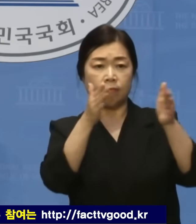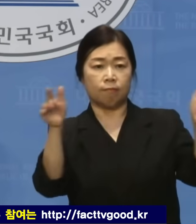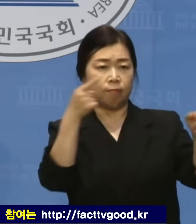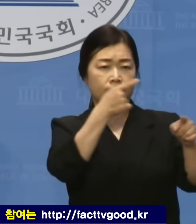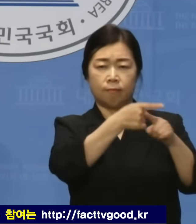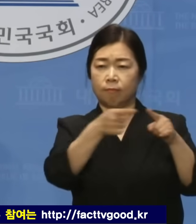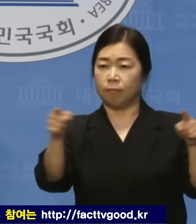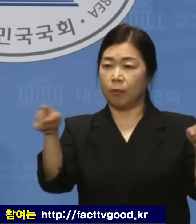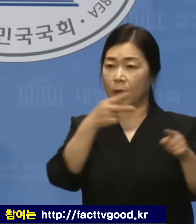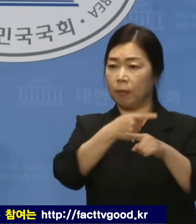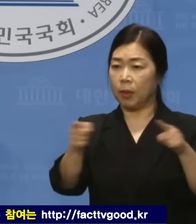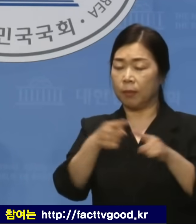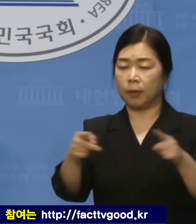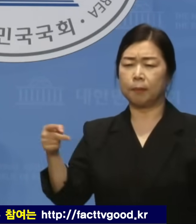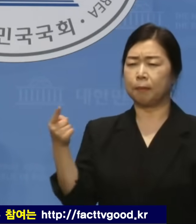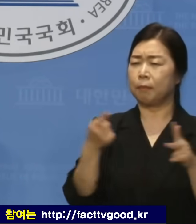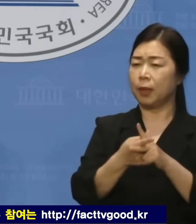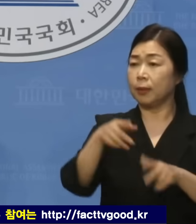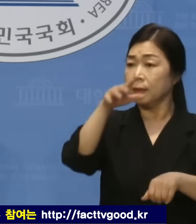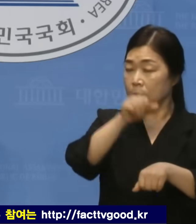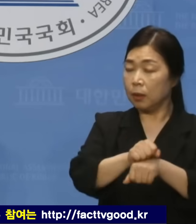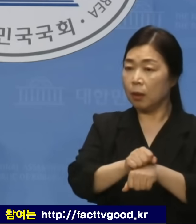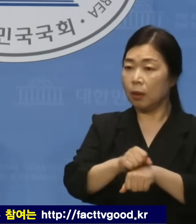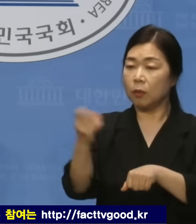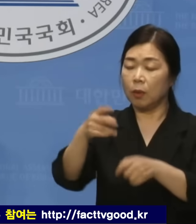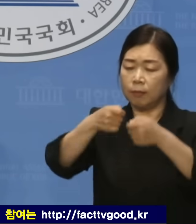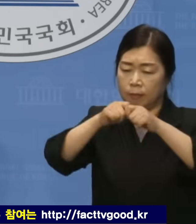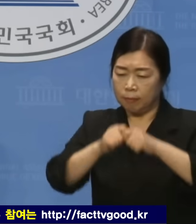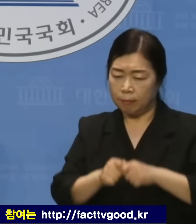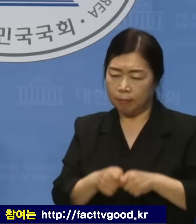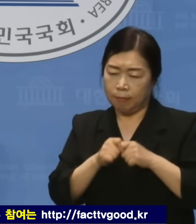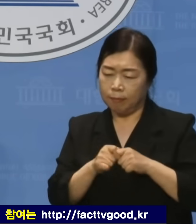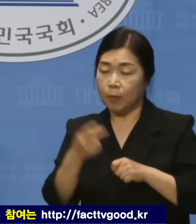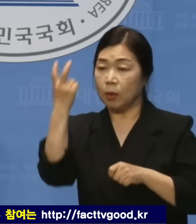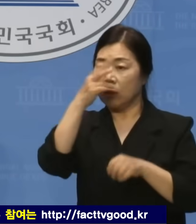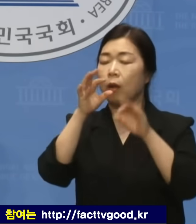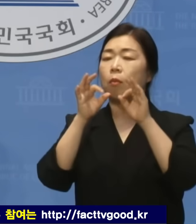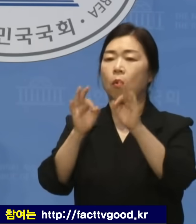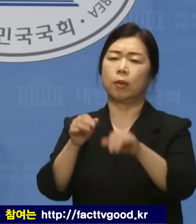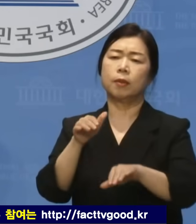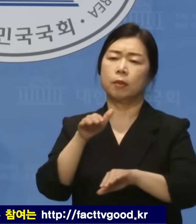작은 건 작은 거대로 잘 챙기는 그런 업무 스타일을 보여왔습니다.